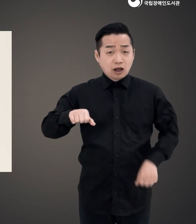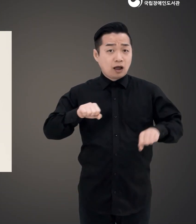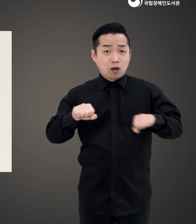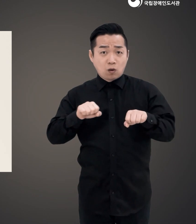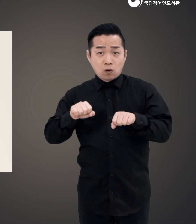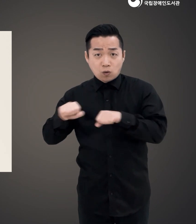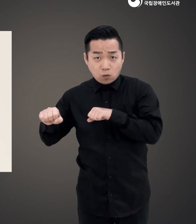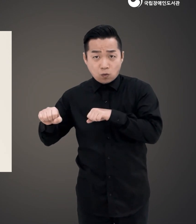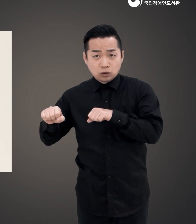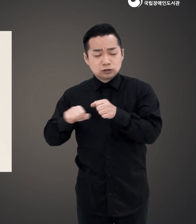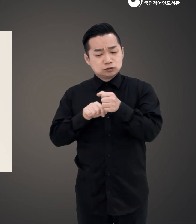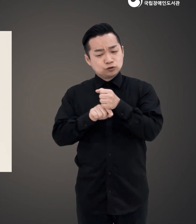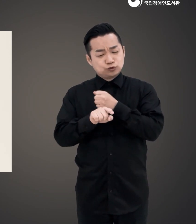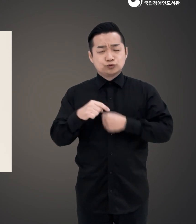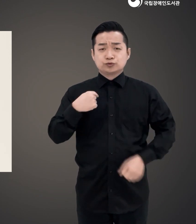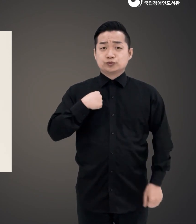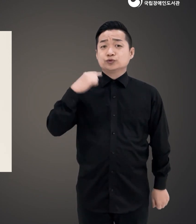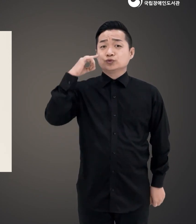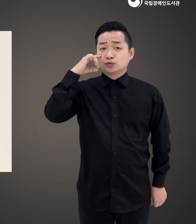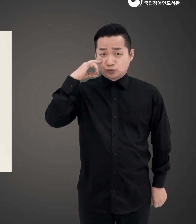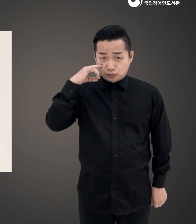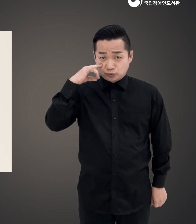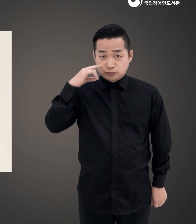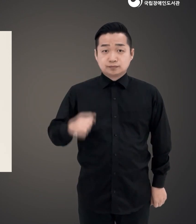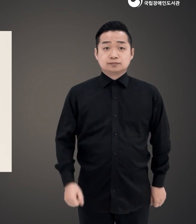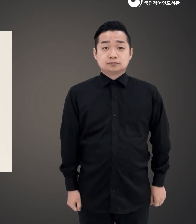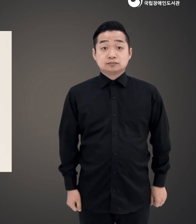아이가 이렇게 행동하는 이유를 알기 위해